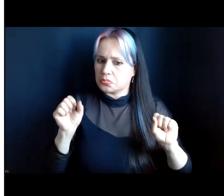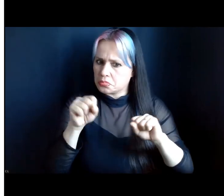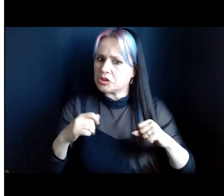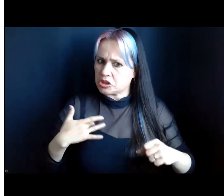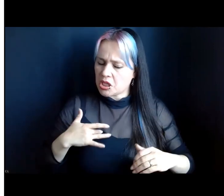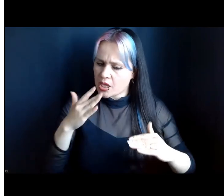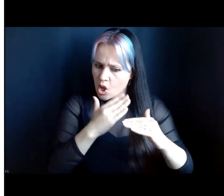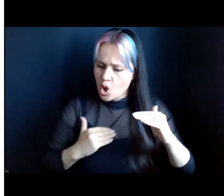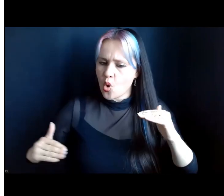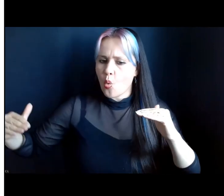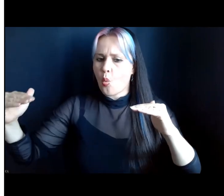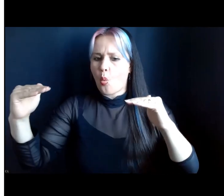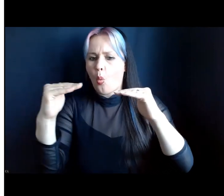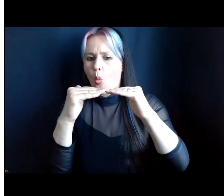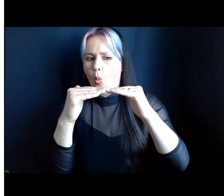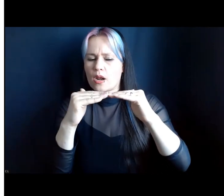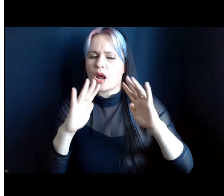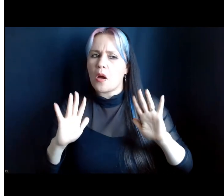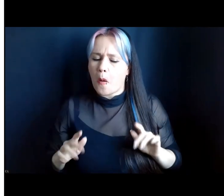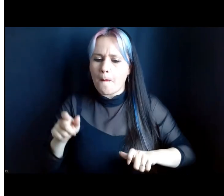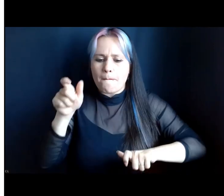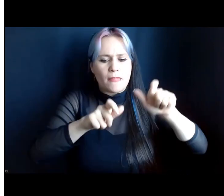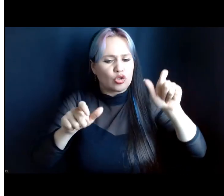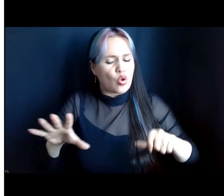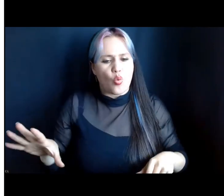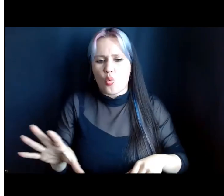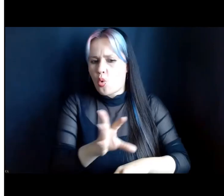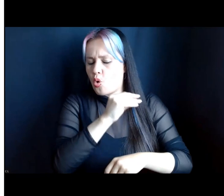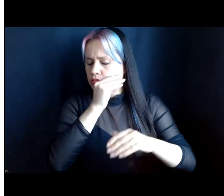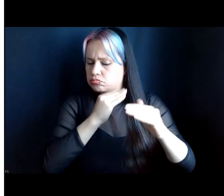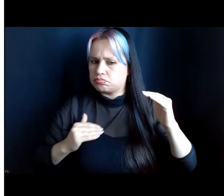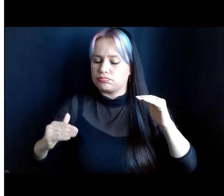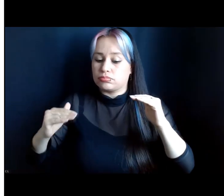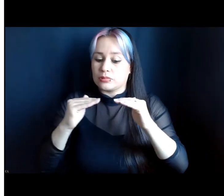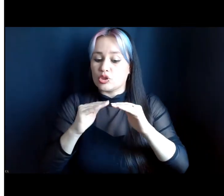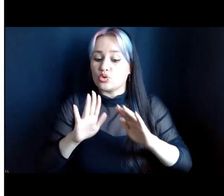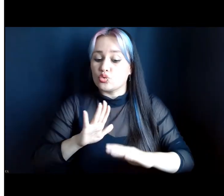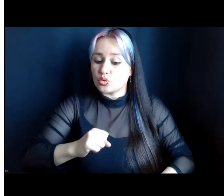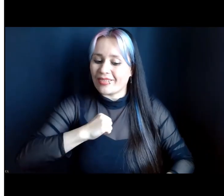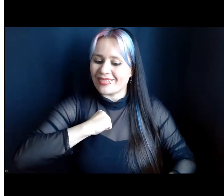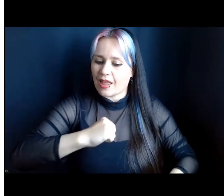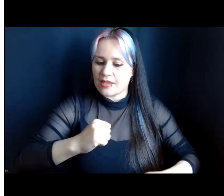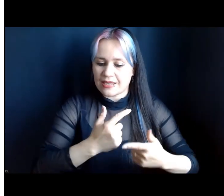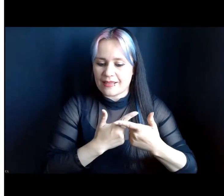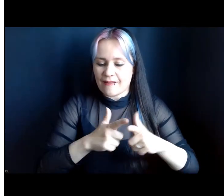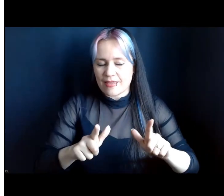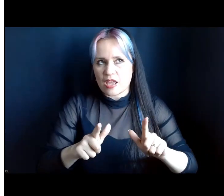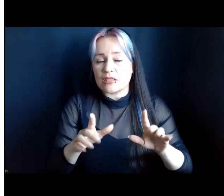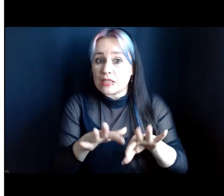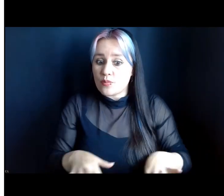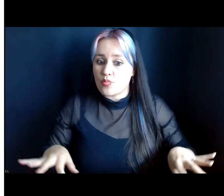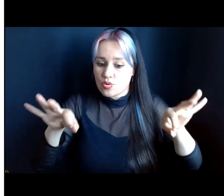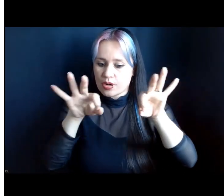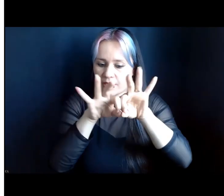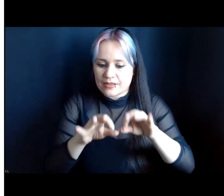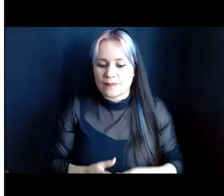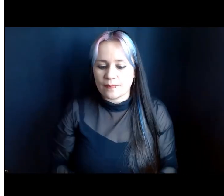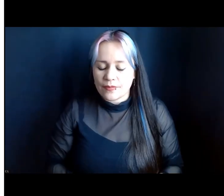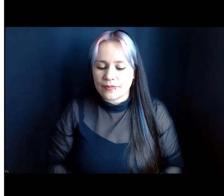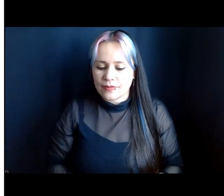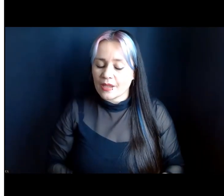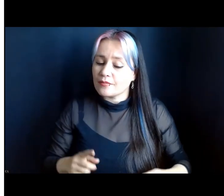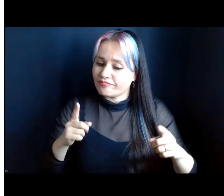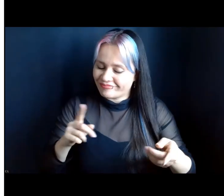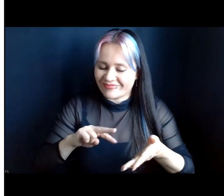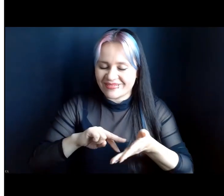2016 en el artículo 2 Define los ajustes razonables como las modificaciones adaptaciones necesarias y adecuadas